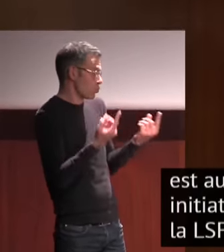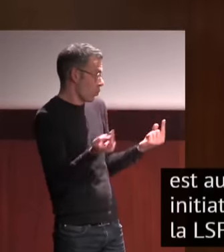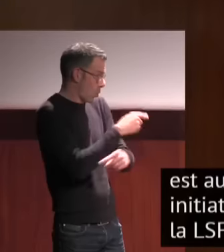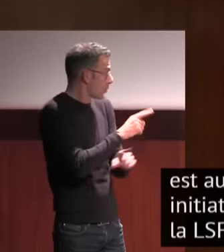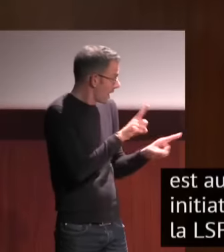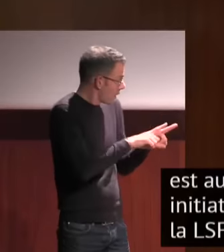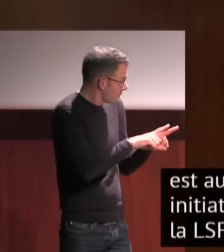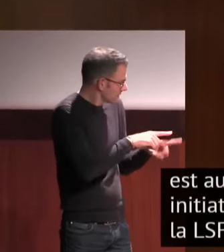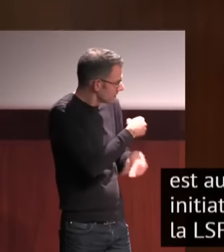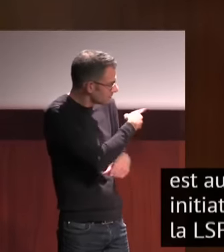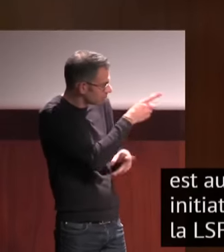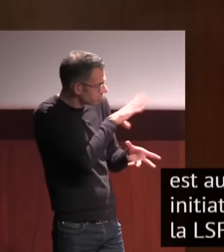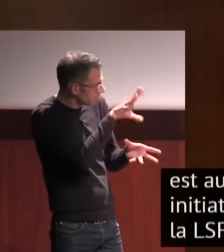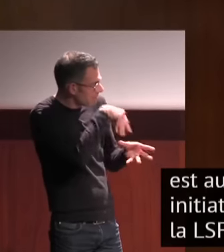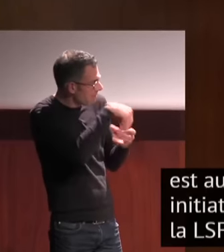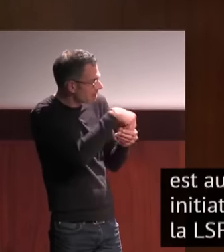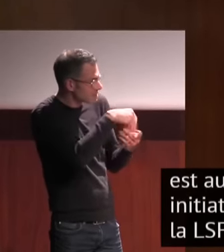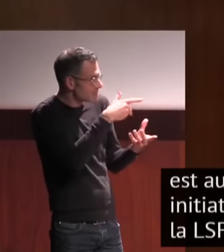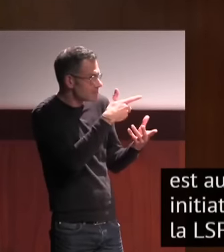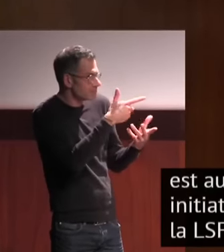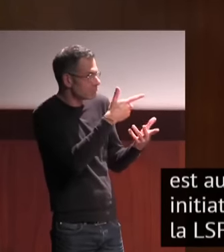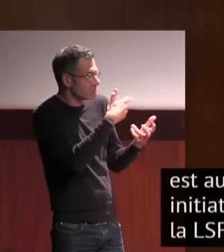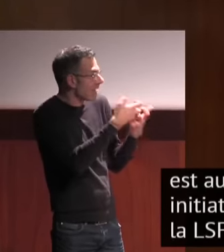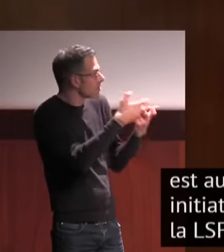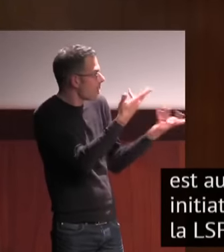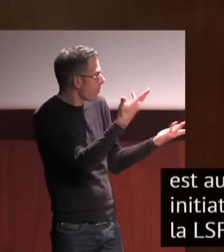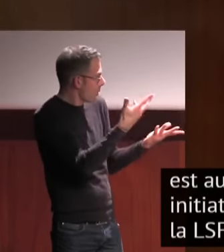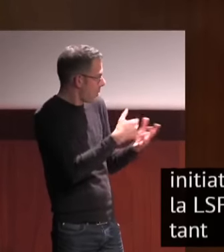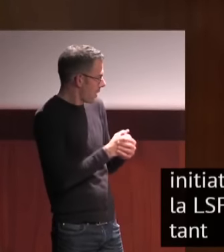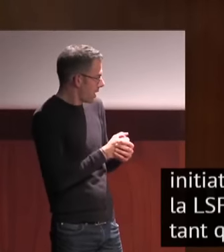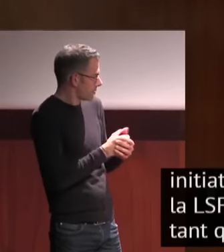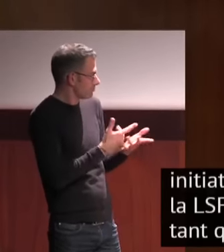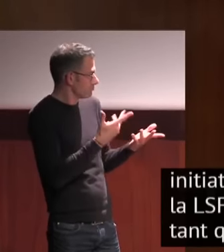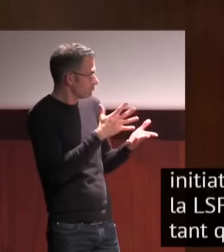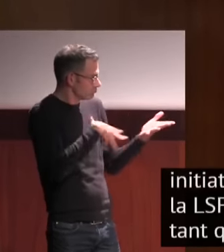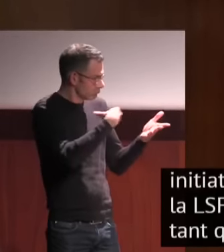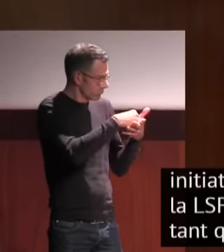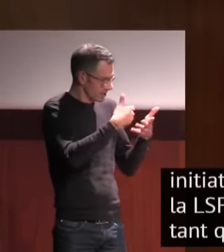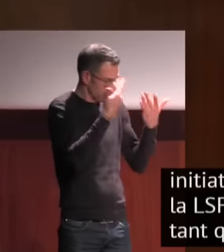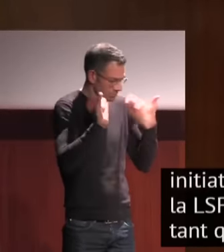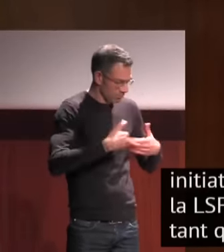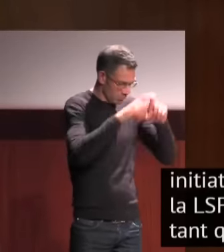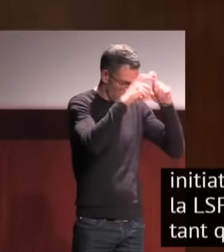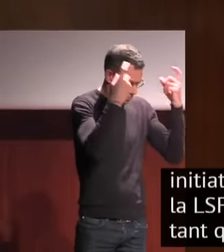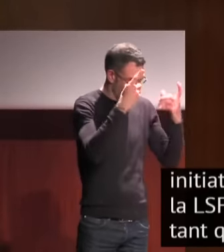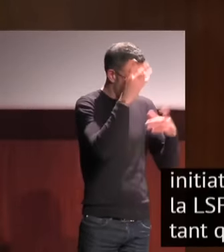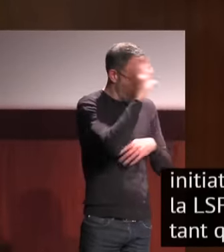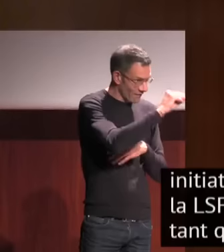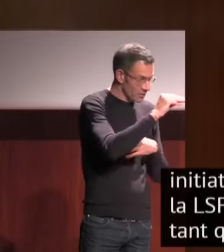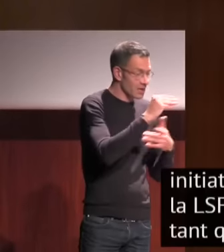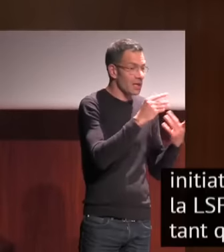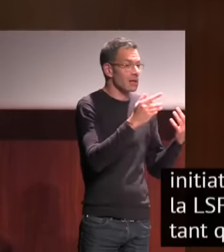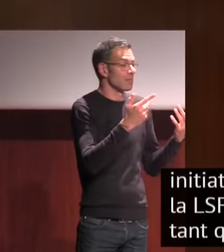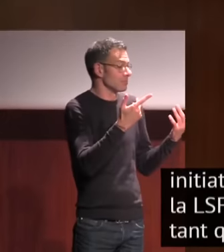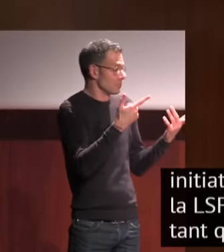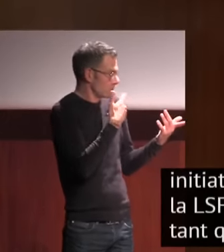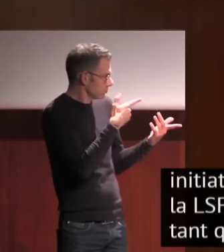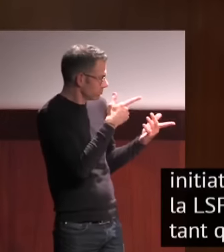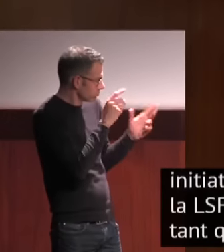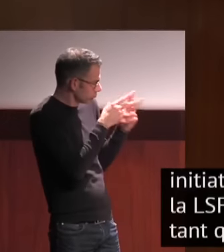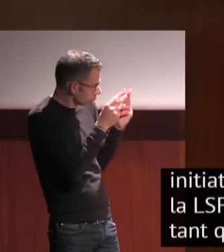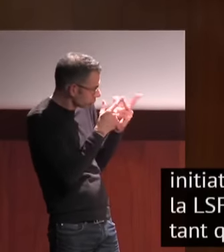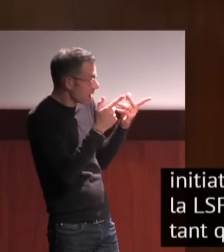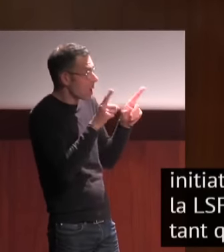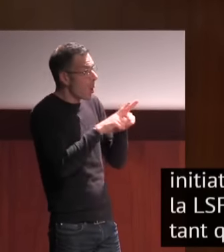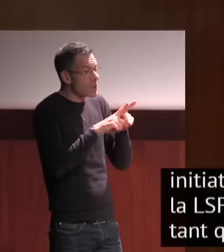tant que professionnelle ou en tant que créatrice. Et en quoi ça favorise la rencontre des publics, justement, cette mixité des publics qui est